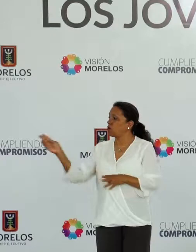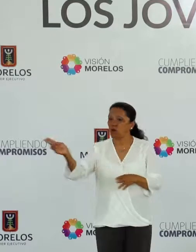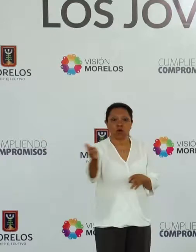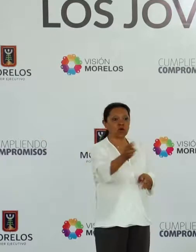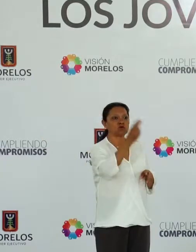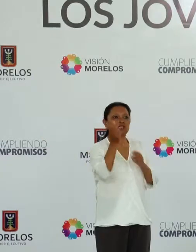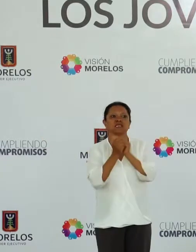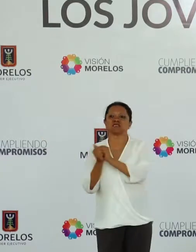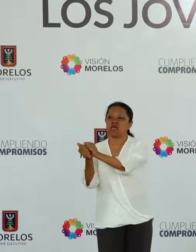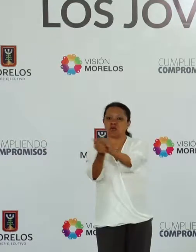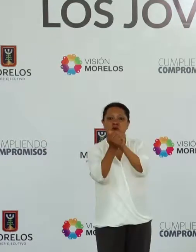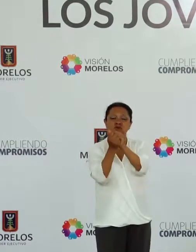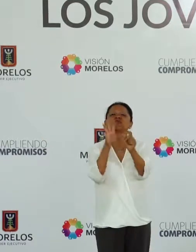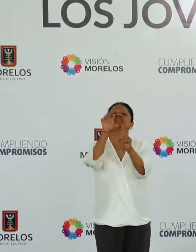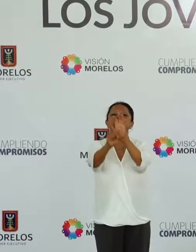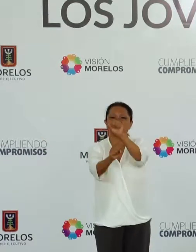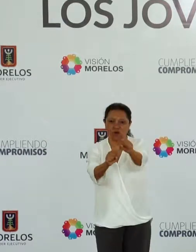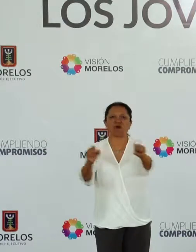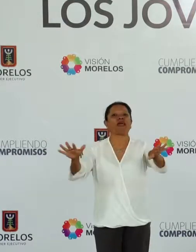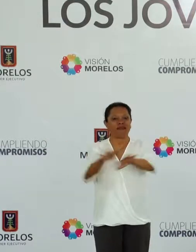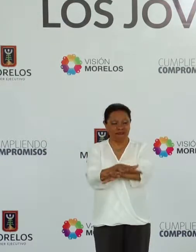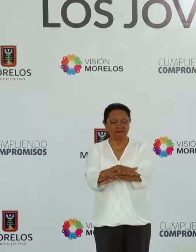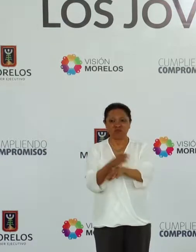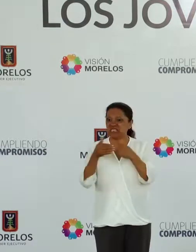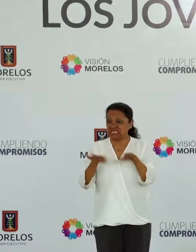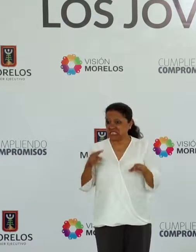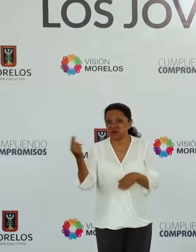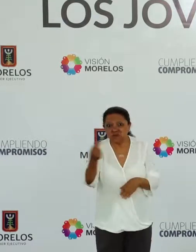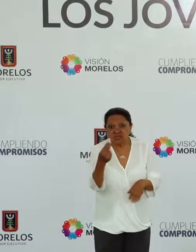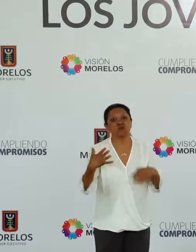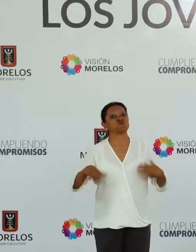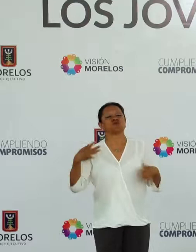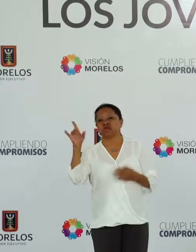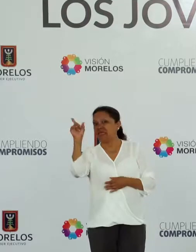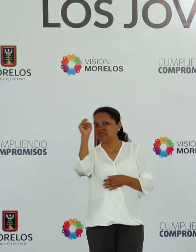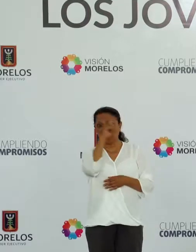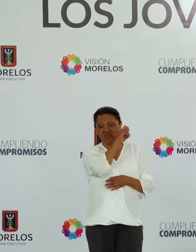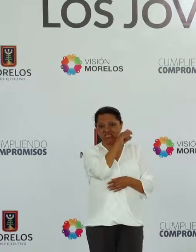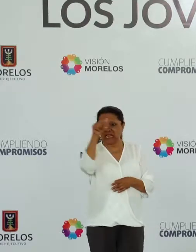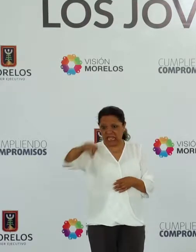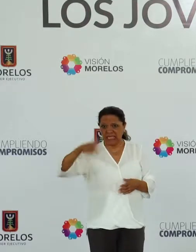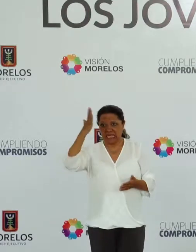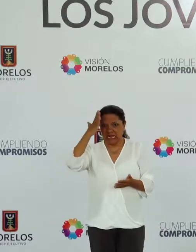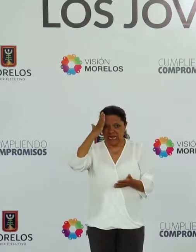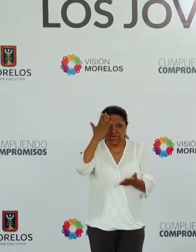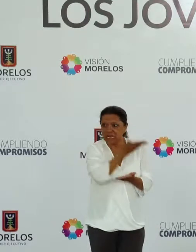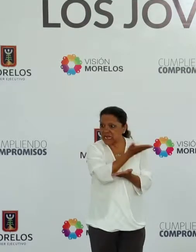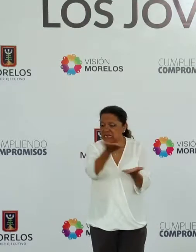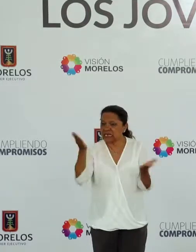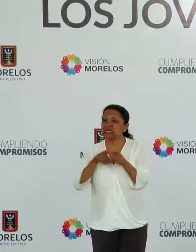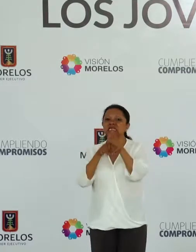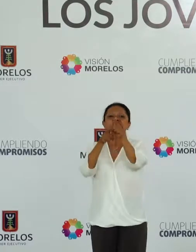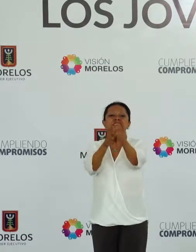Con ustedes se logran los cambios. Sin ustedes es muy difícil. Aquí están los liderazgos.